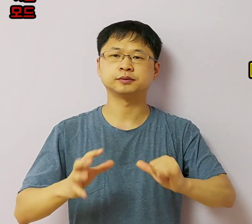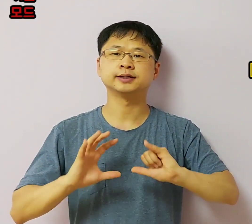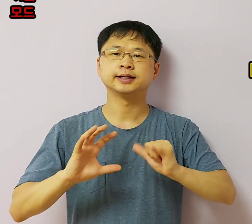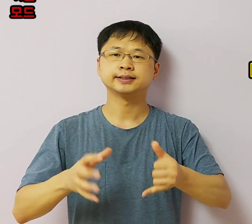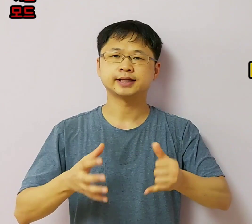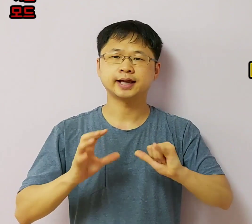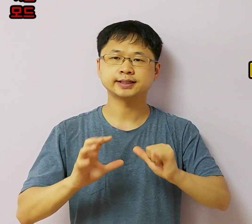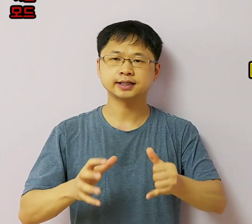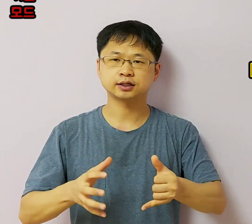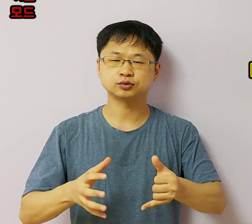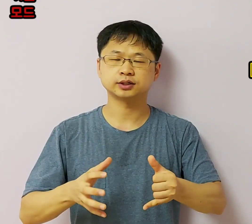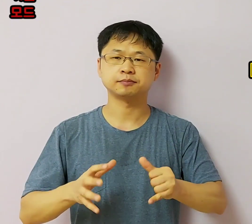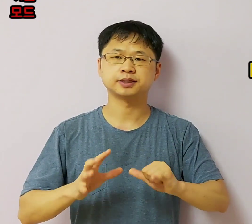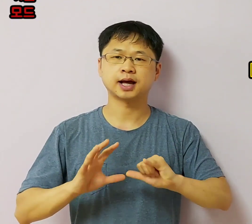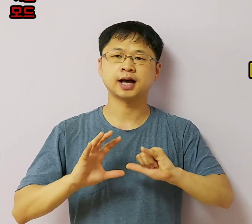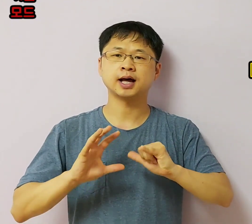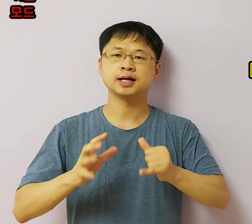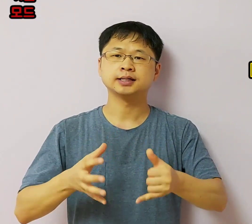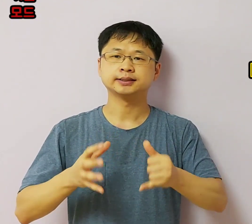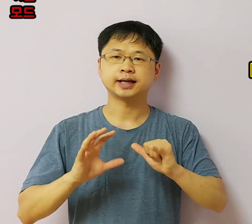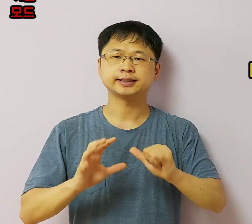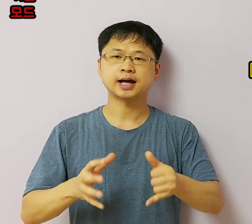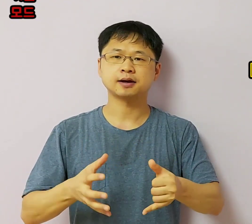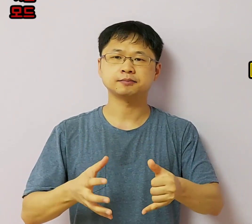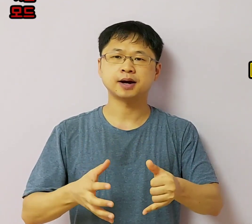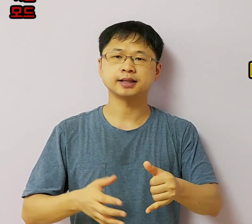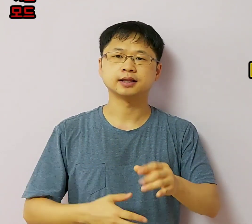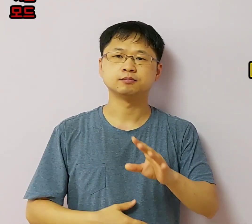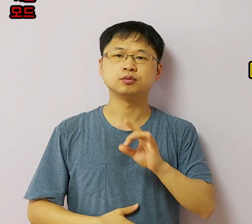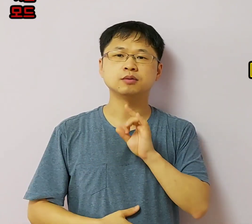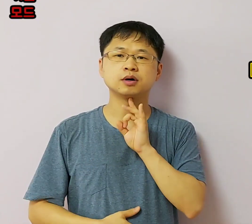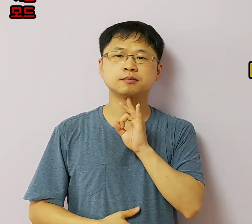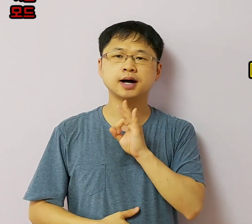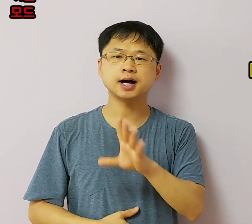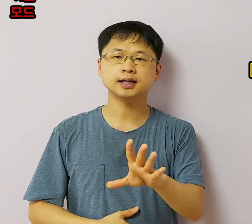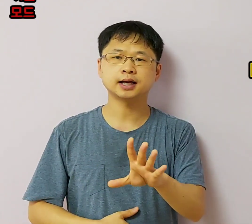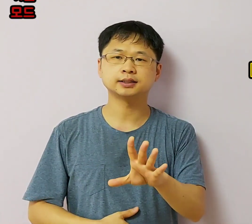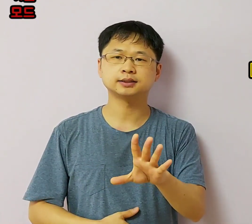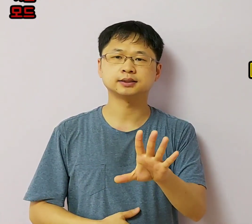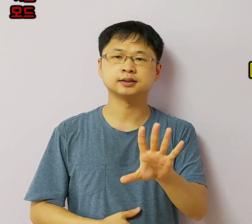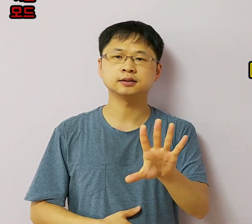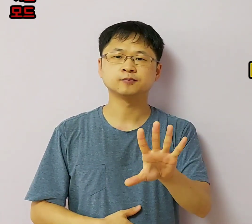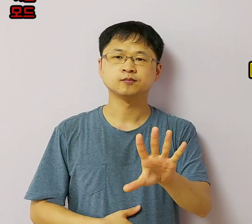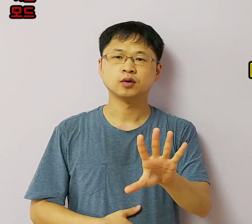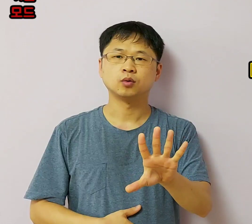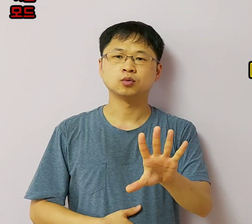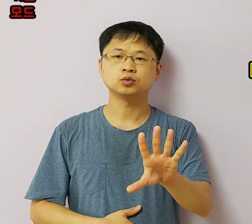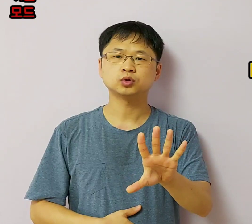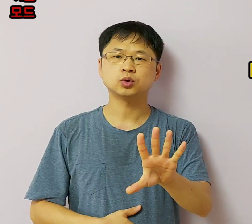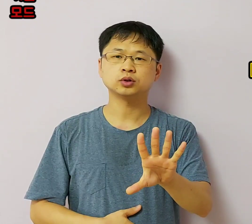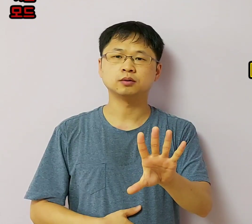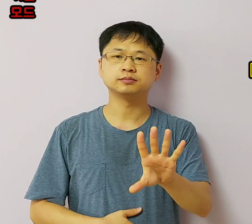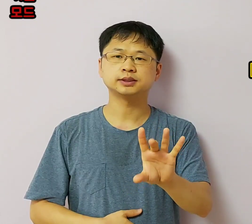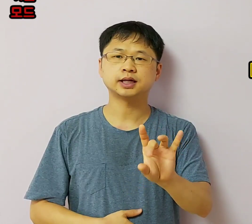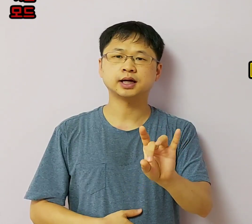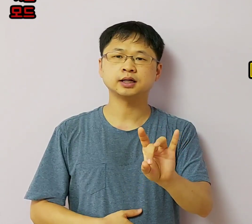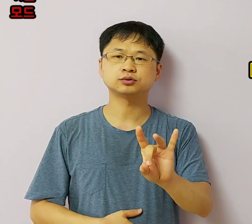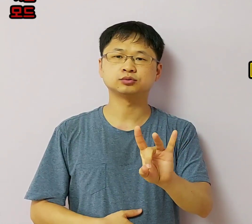굴려주시면 세상이라는 수어가 됩니다. 세상만 뭐뭐만 하는 것은 오른손 엄지랑